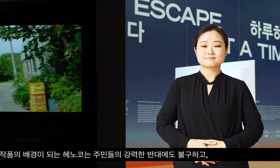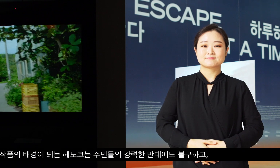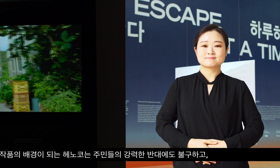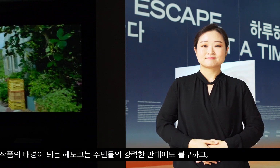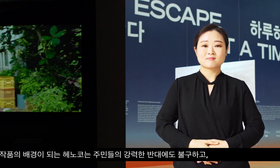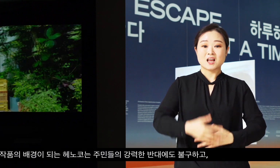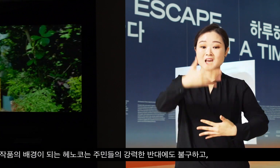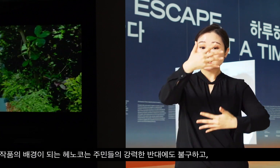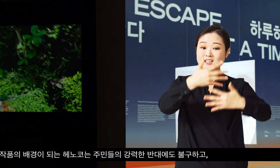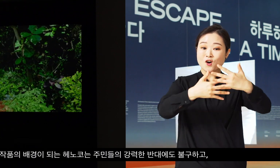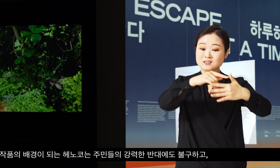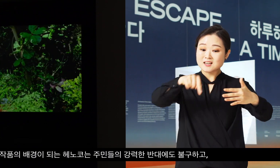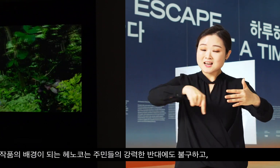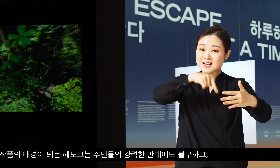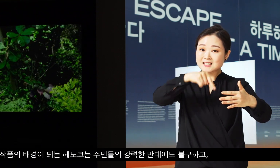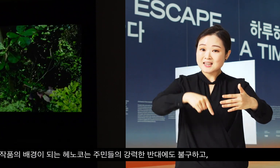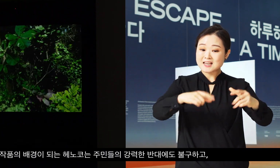작품의 배경이 되는 해노코는